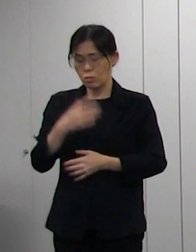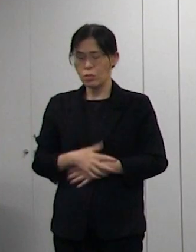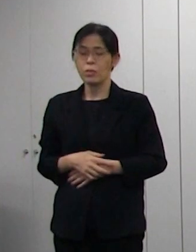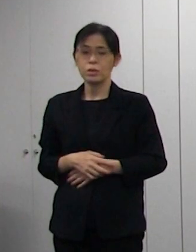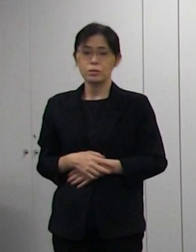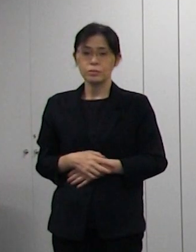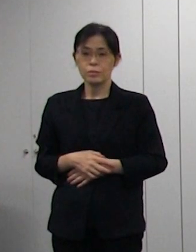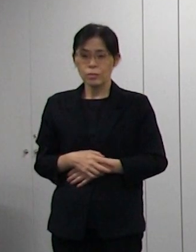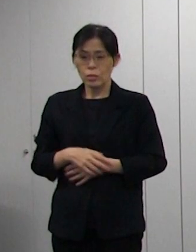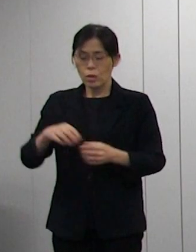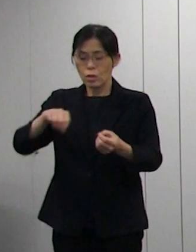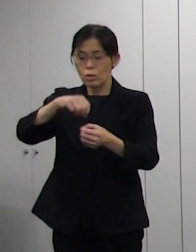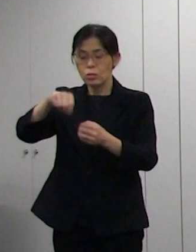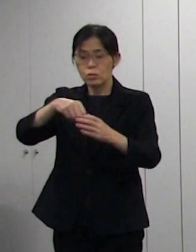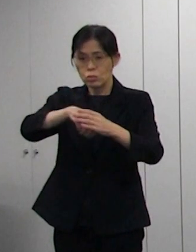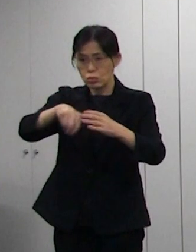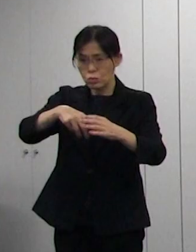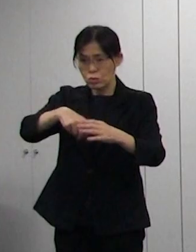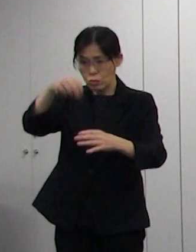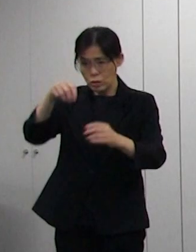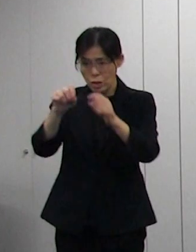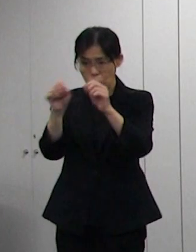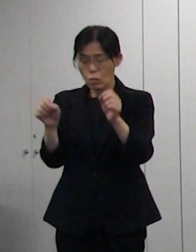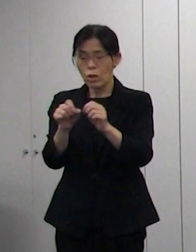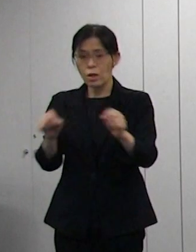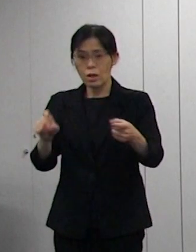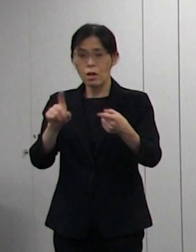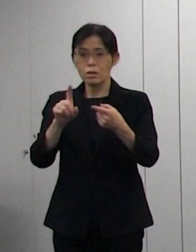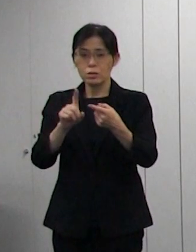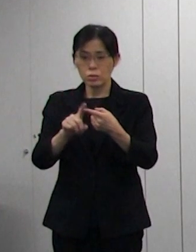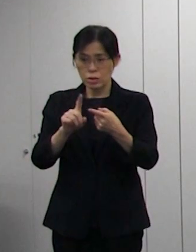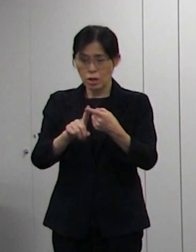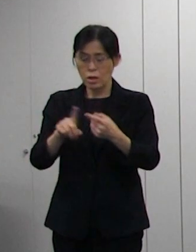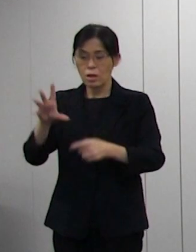に抽選結果についてであります。